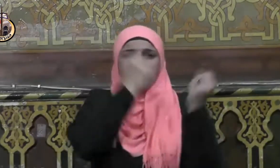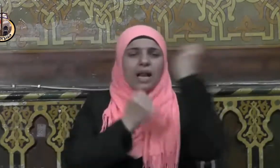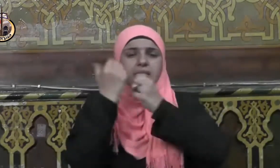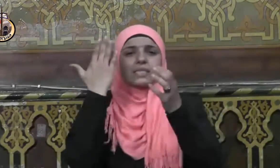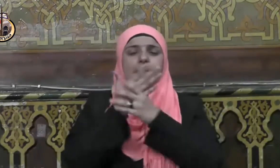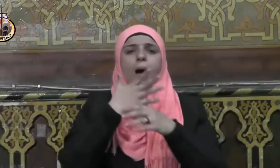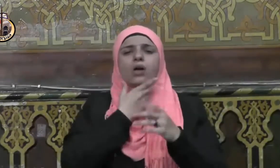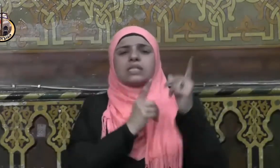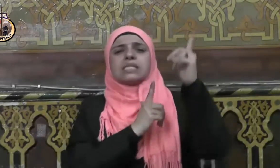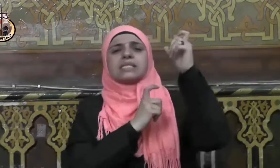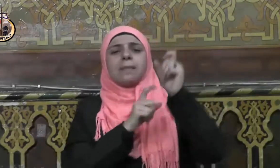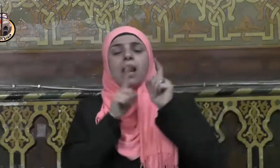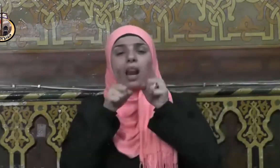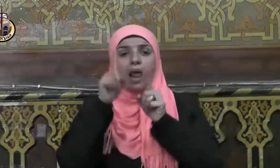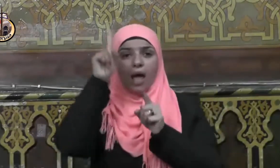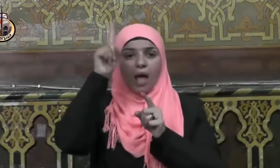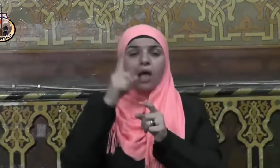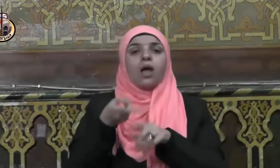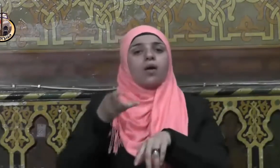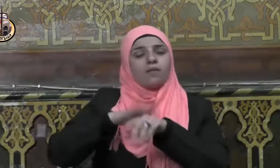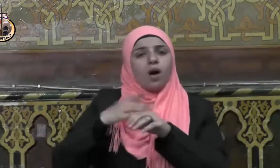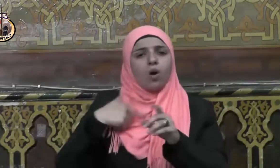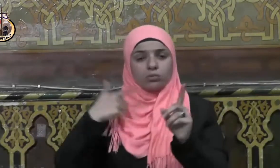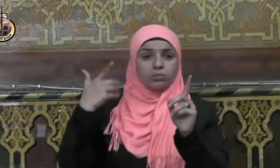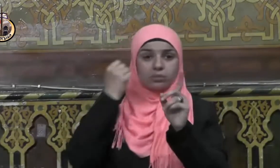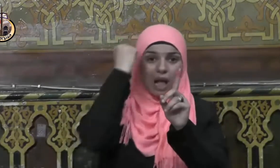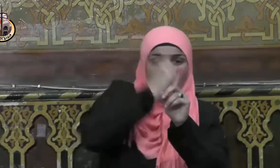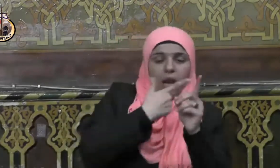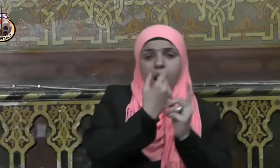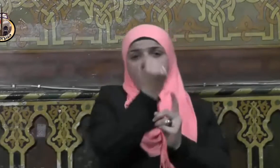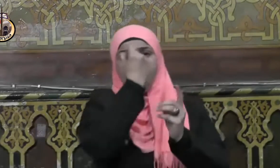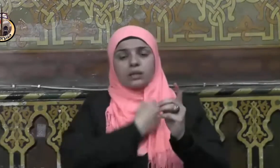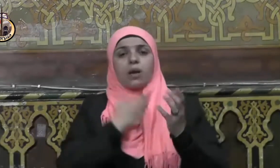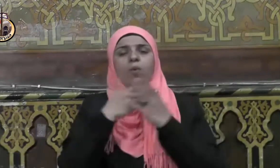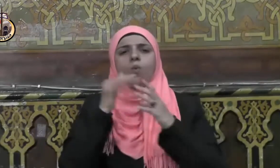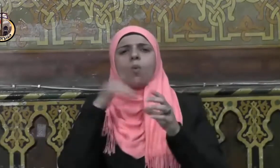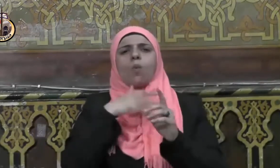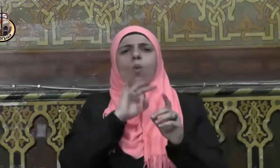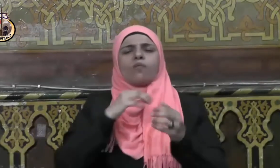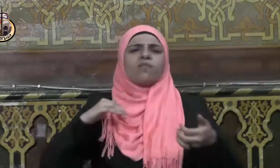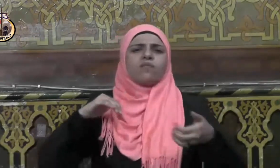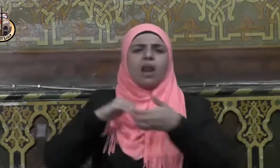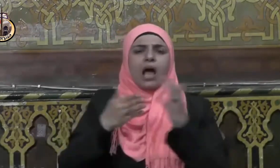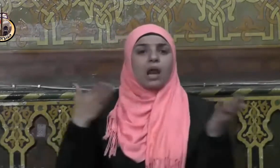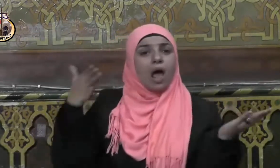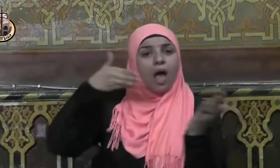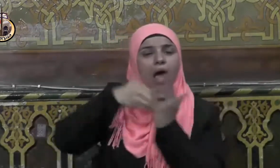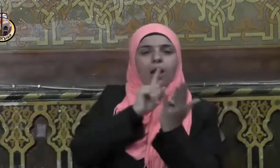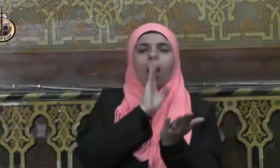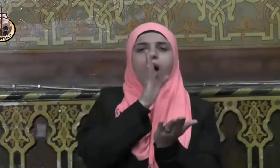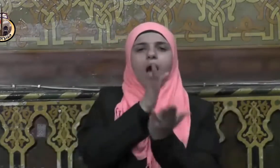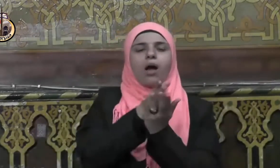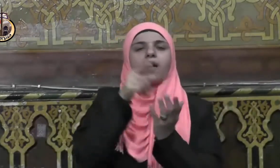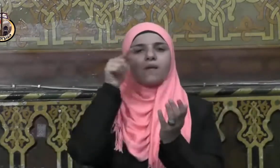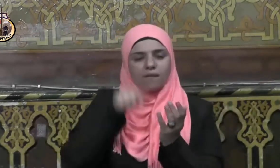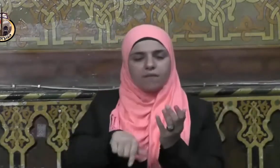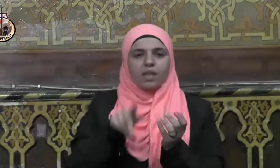الله فيقتلون ويقتلون وعدا عليه حقا في التوراة